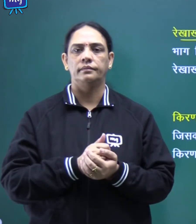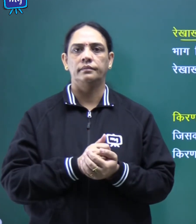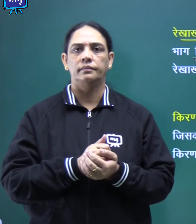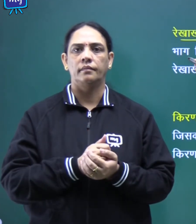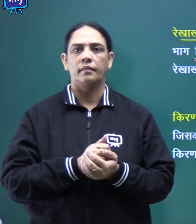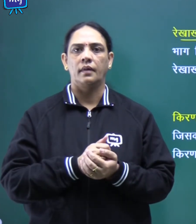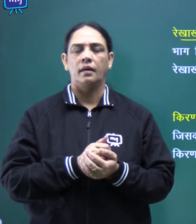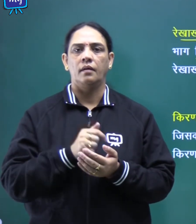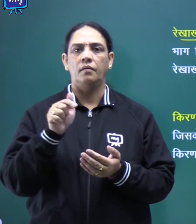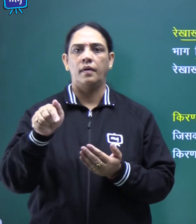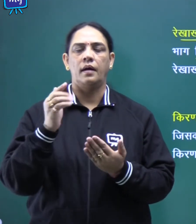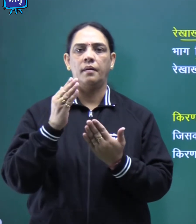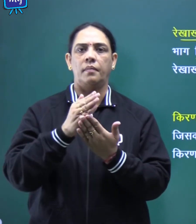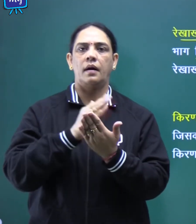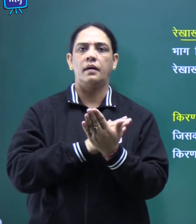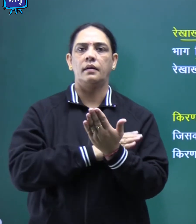वह भाग